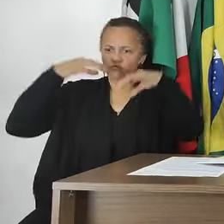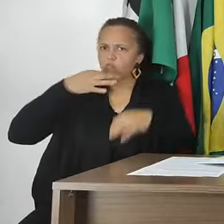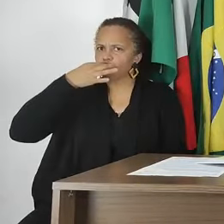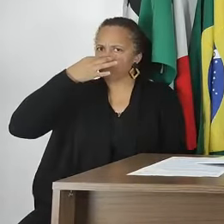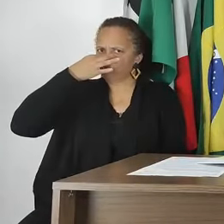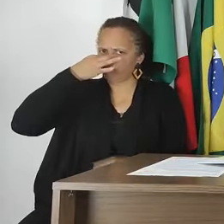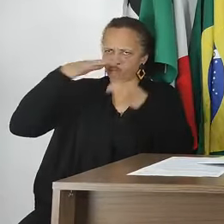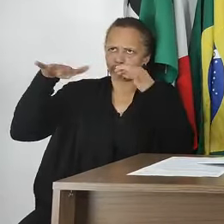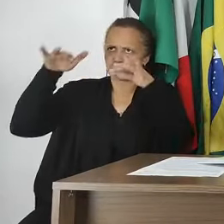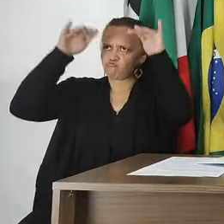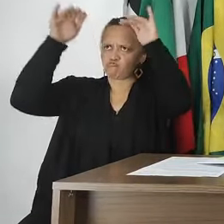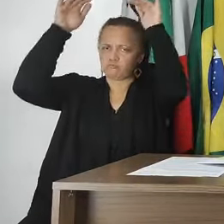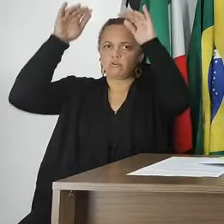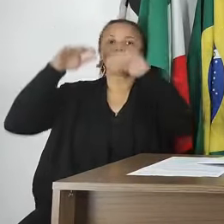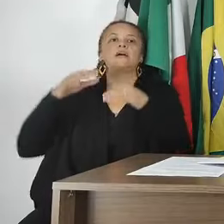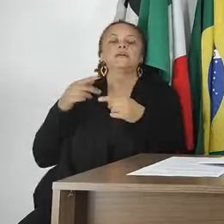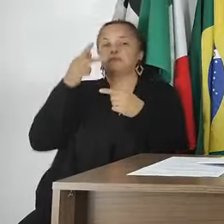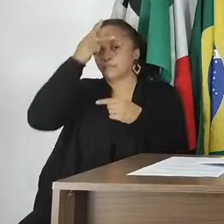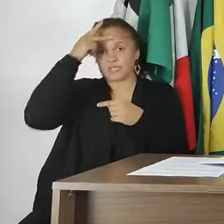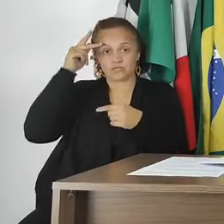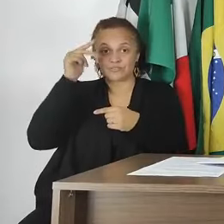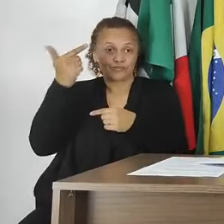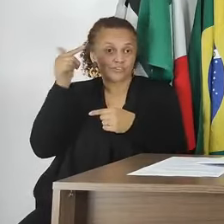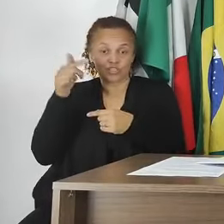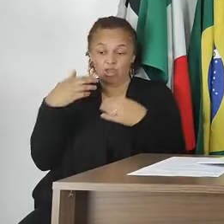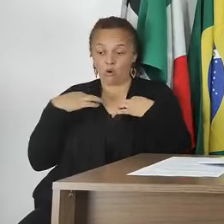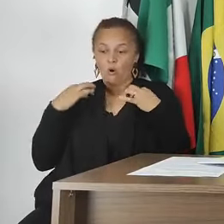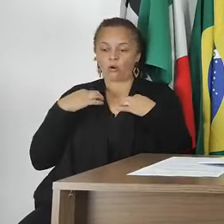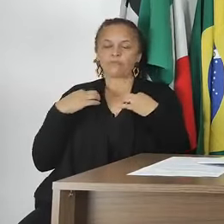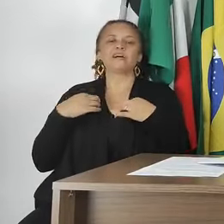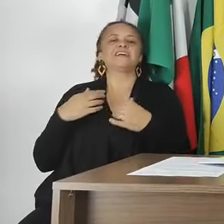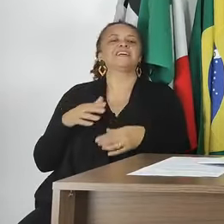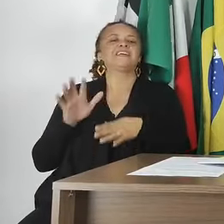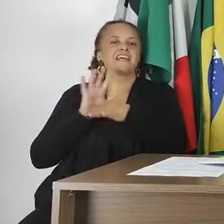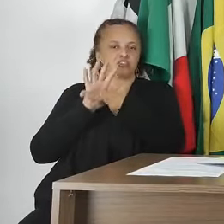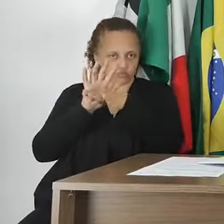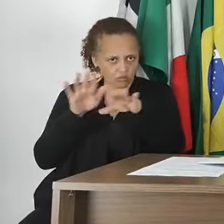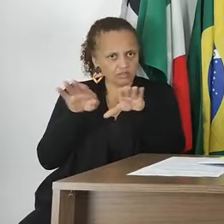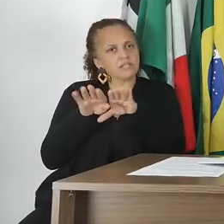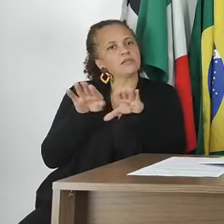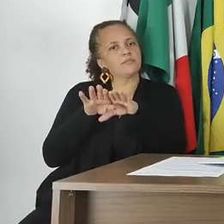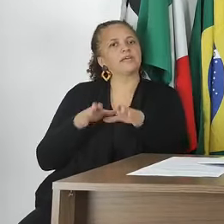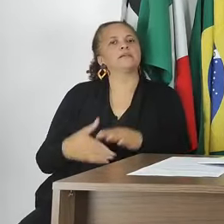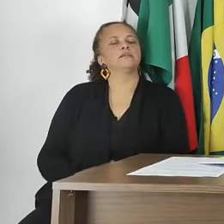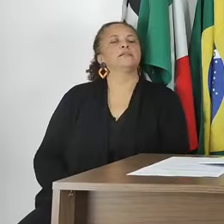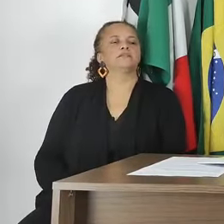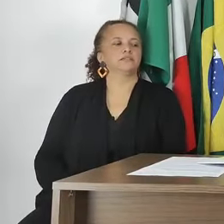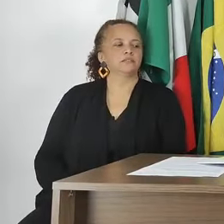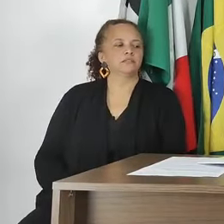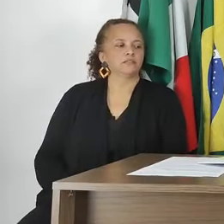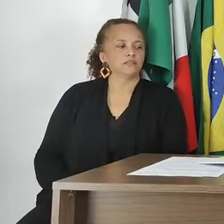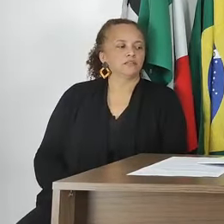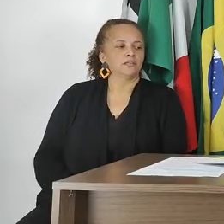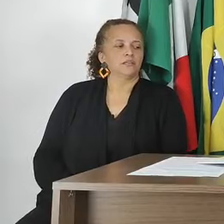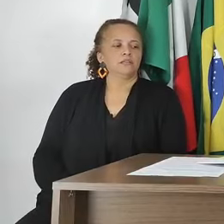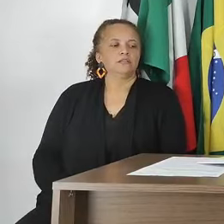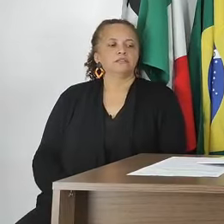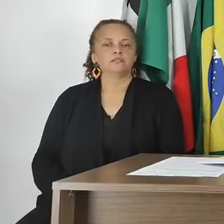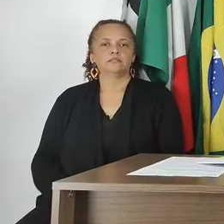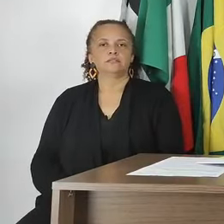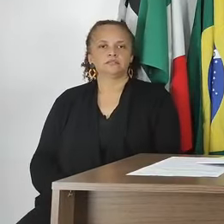aquela roupa chegou na hora certa. Amém? Cooperar com a distribuição de alimentos, remédios e roupas para